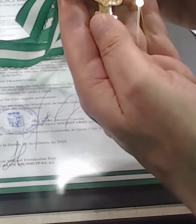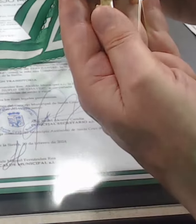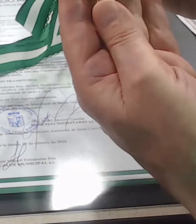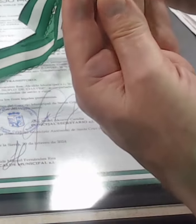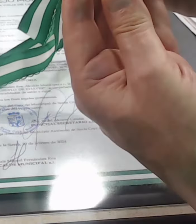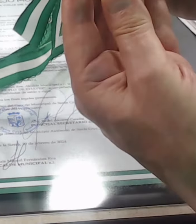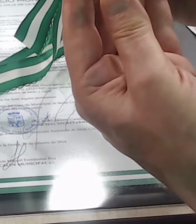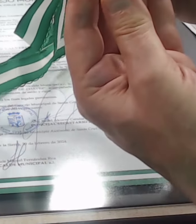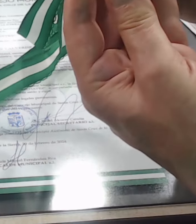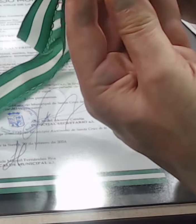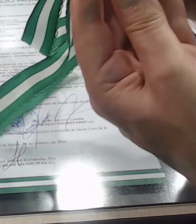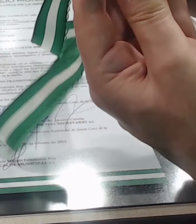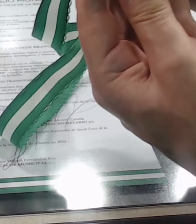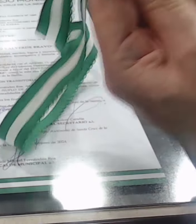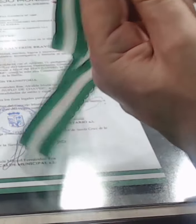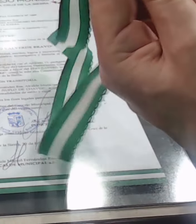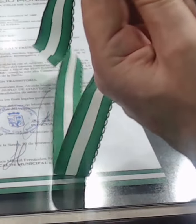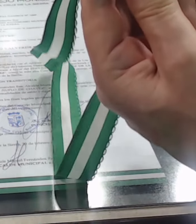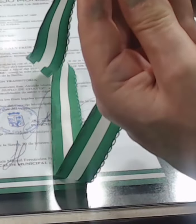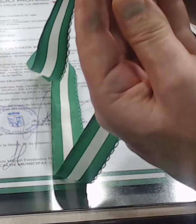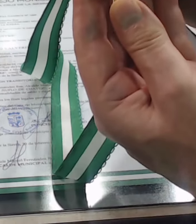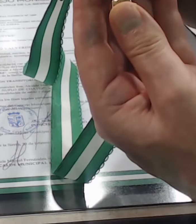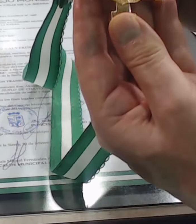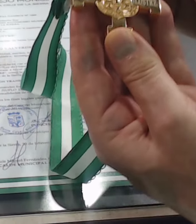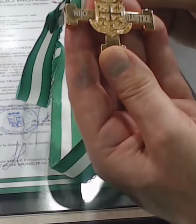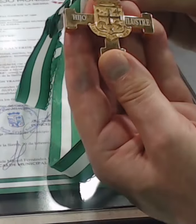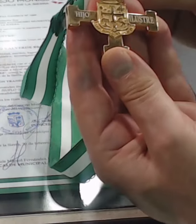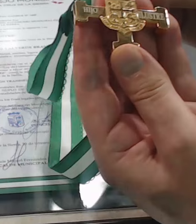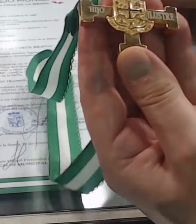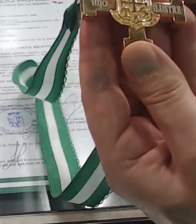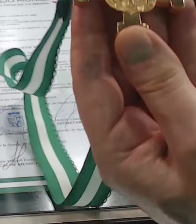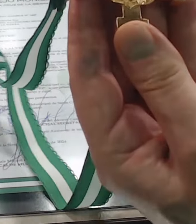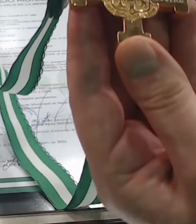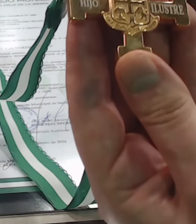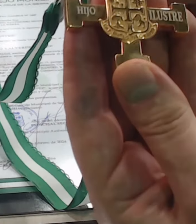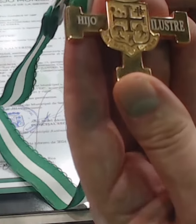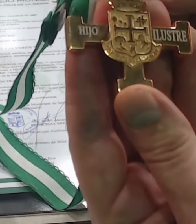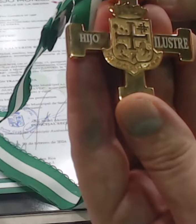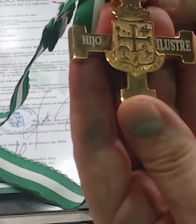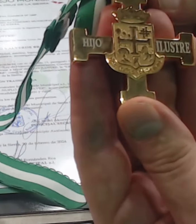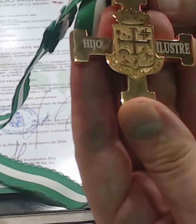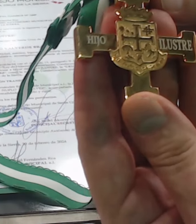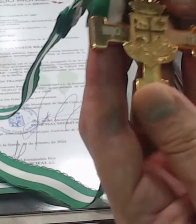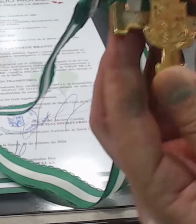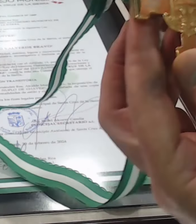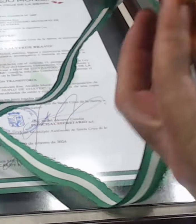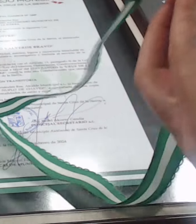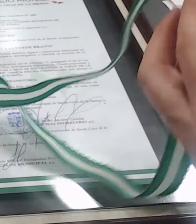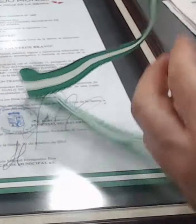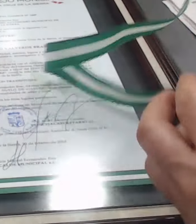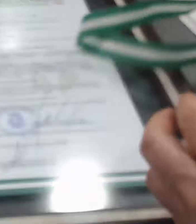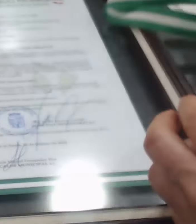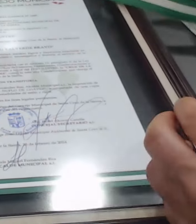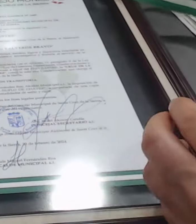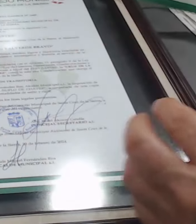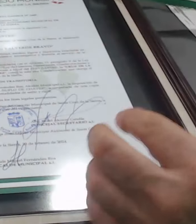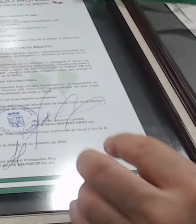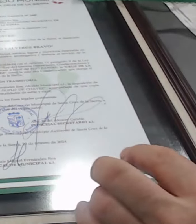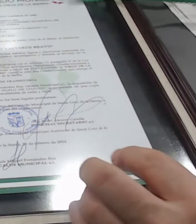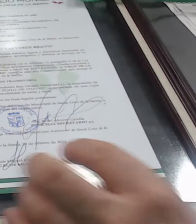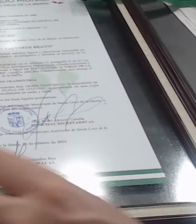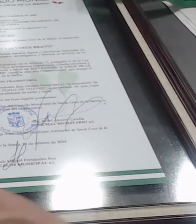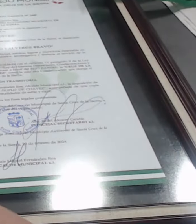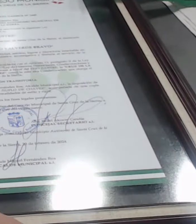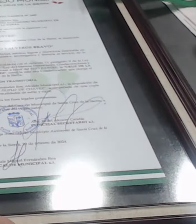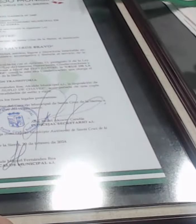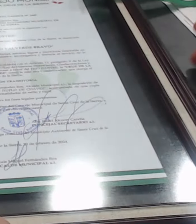el reconocimiento del la entrega de la medalla o el nombre que ustedes quieran ponerle, pero